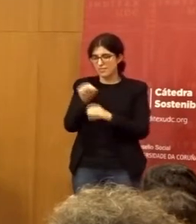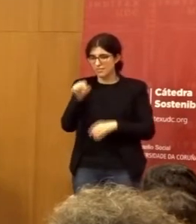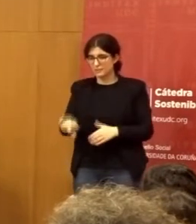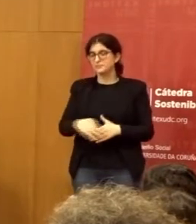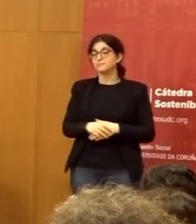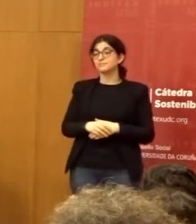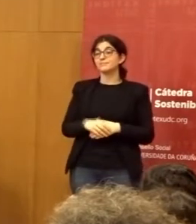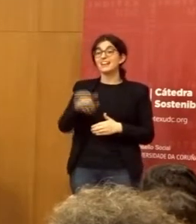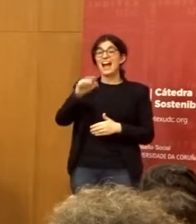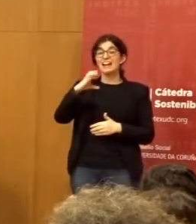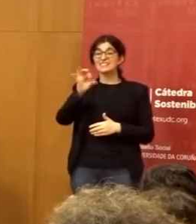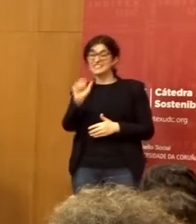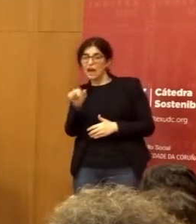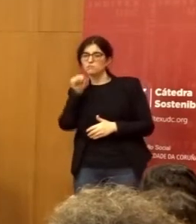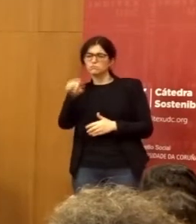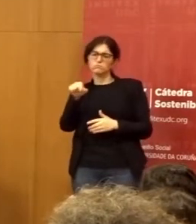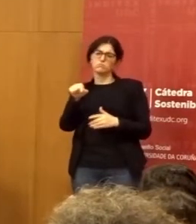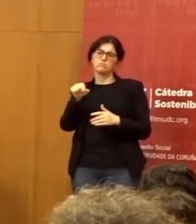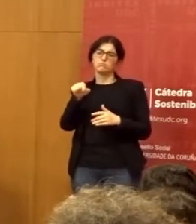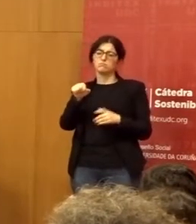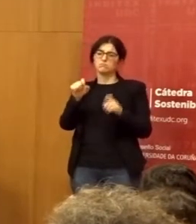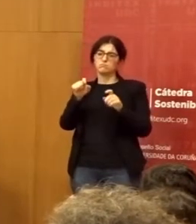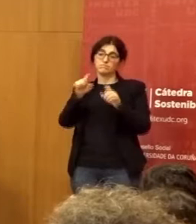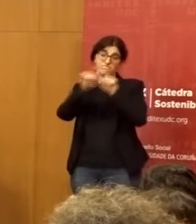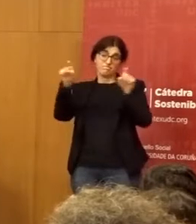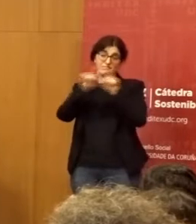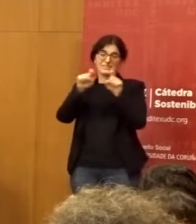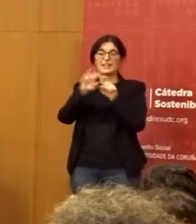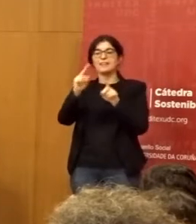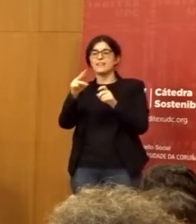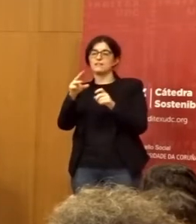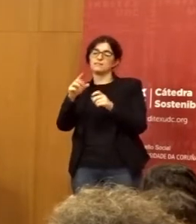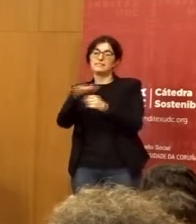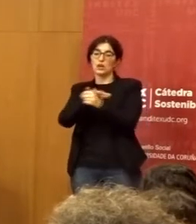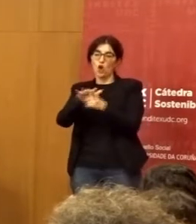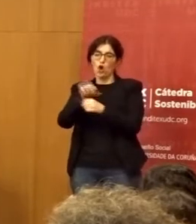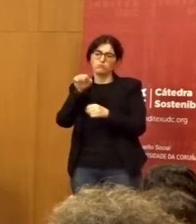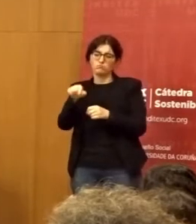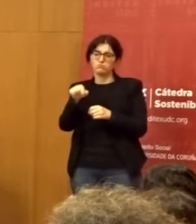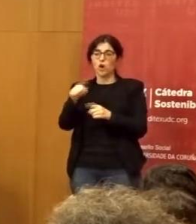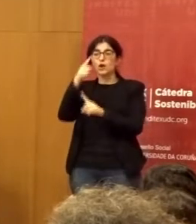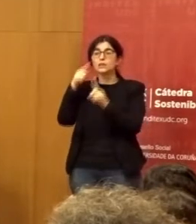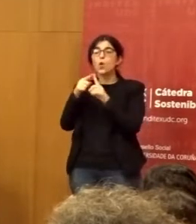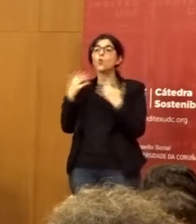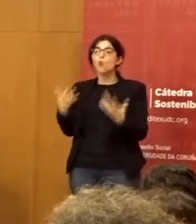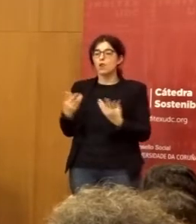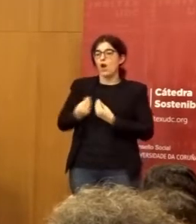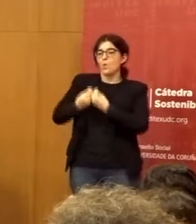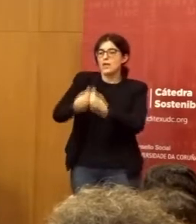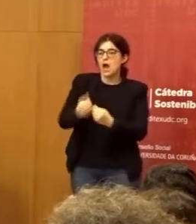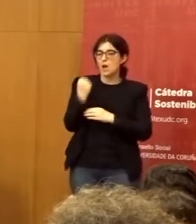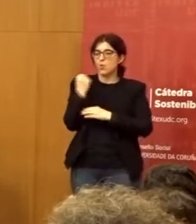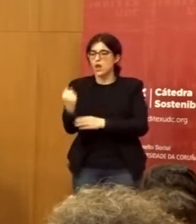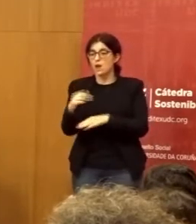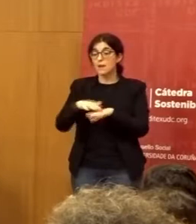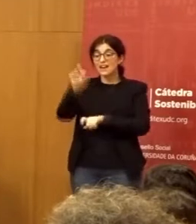es una entidad del tercer sector que leo aquí cuál es su objetivo: acompañar y apoyar para mejorar la